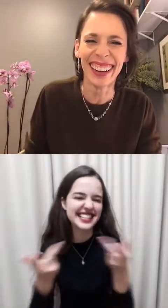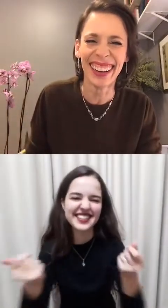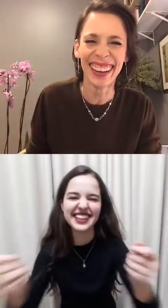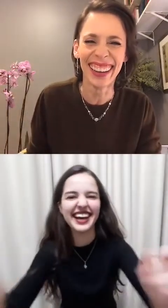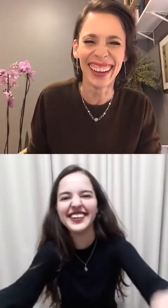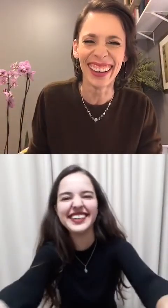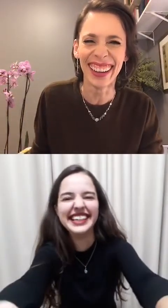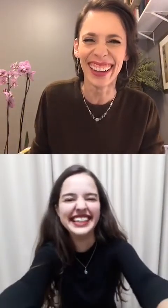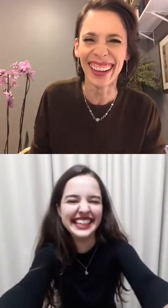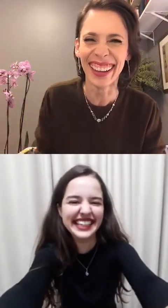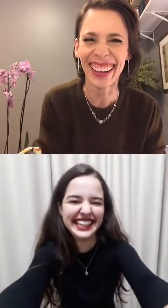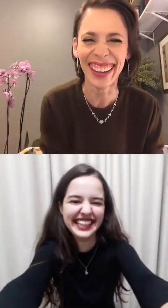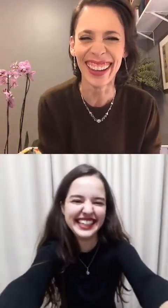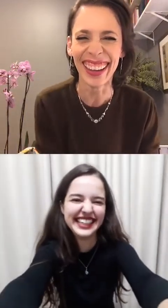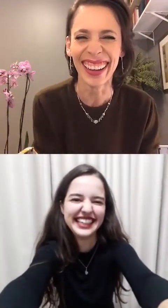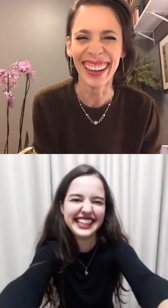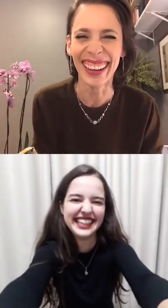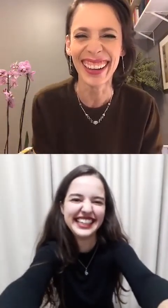Sensacional.